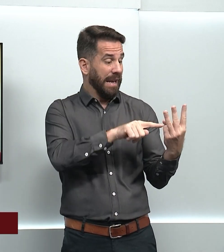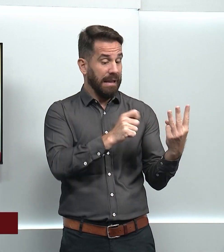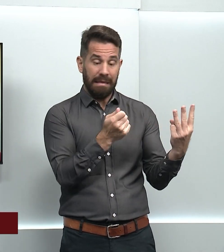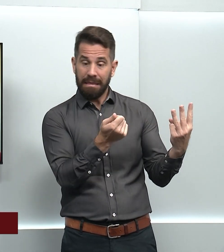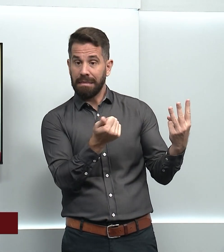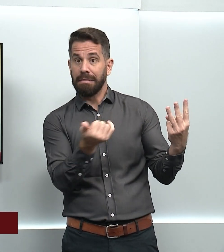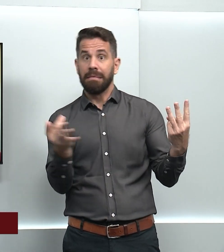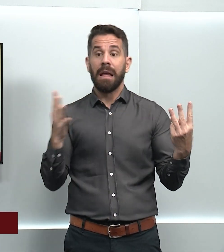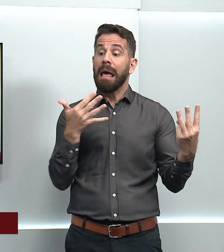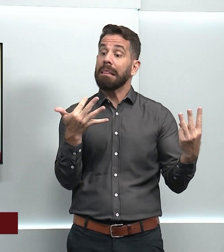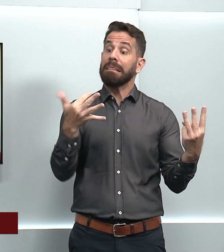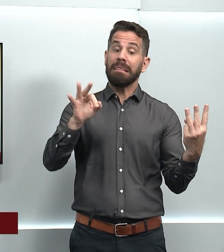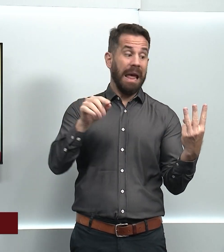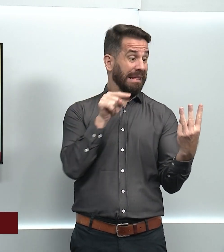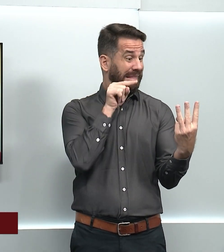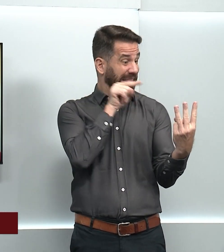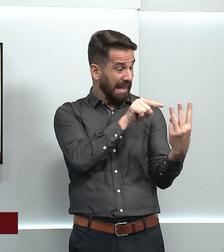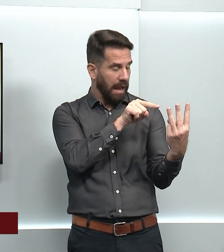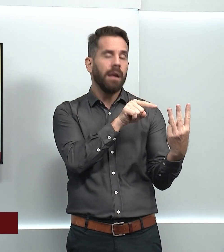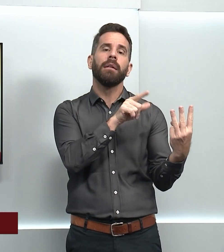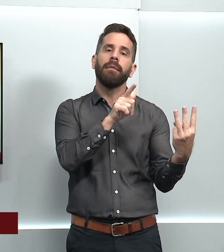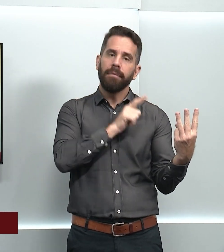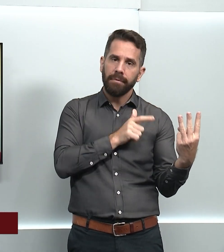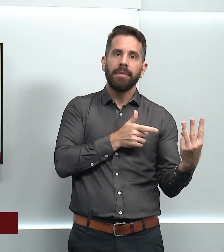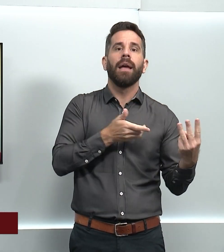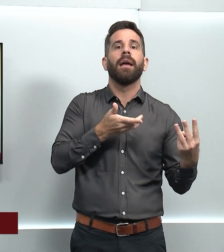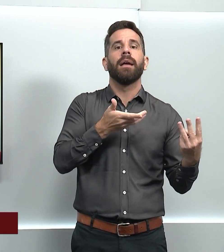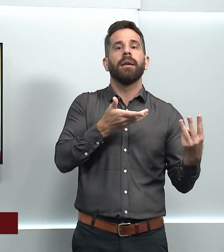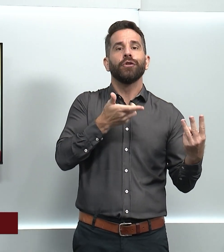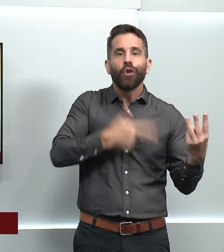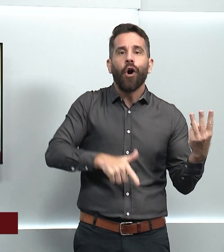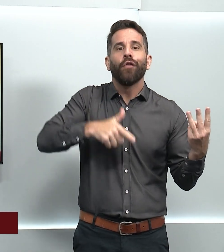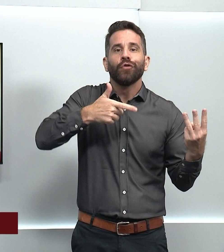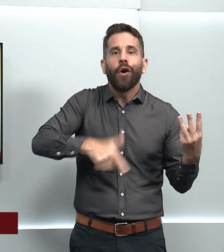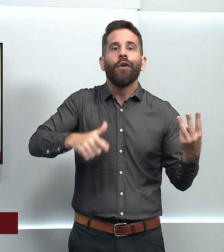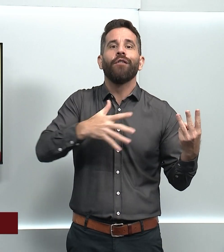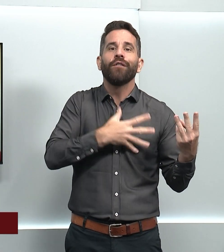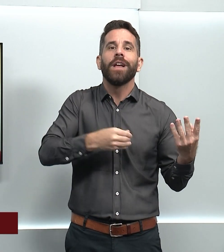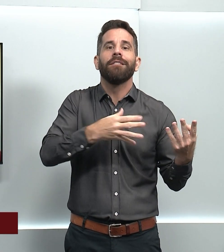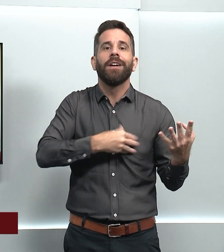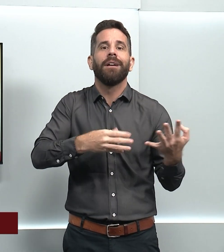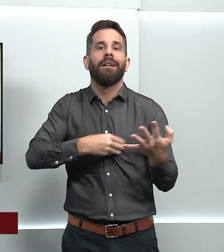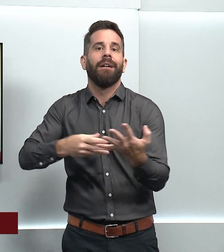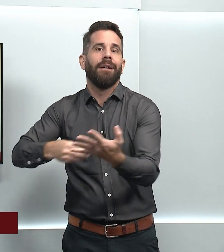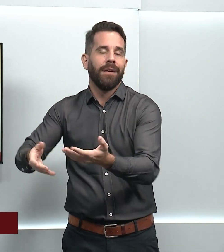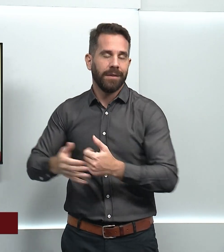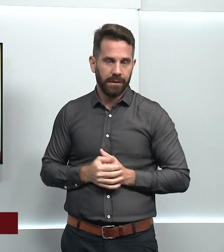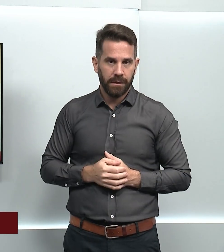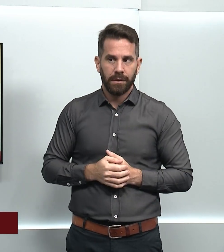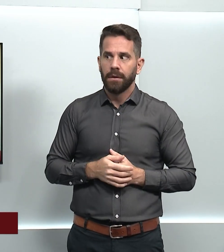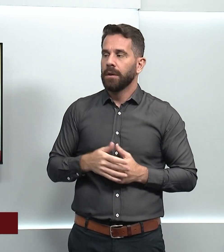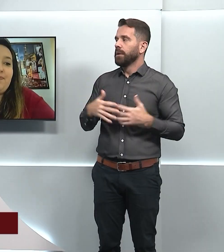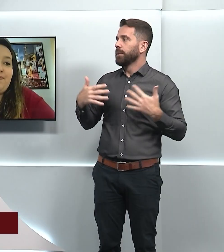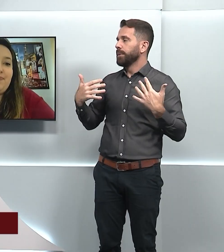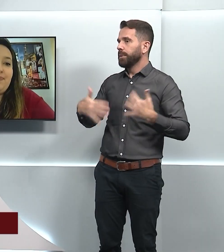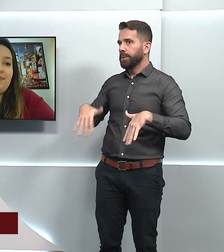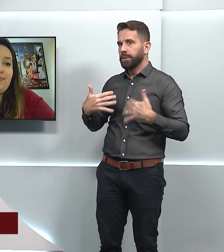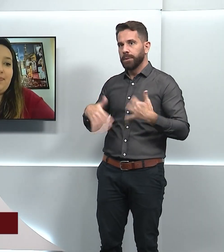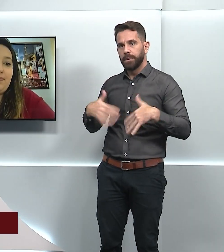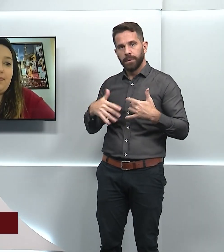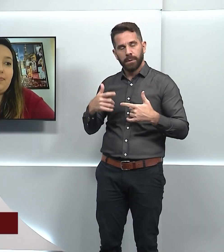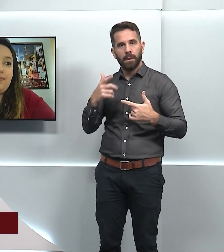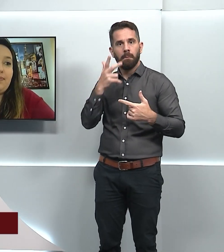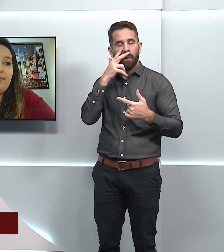adolescente. Nossa, dados preocupantes, mas quem sabe a gente consegue evoluir na educação sexual algum dia, evitar que